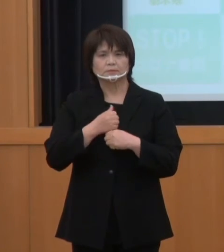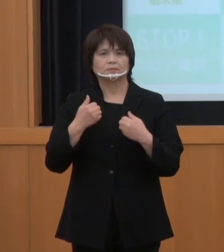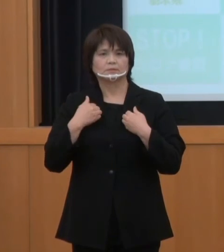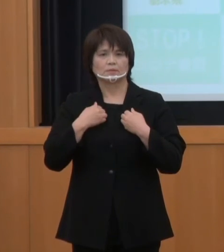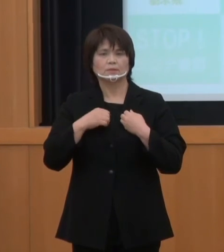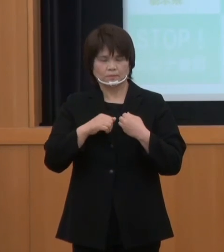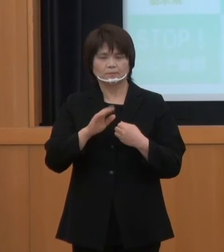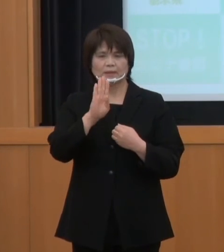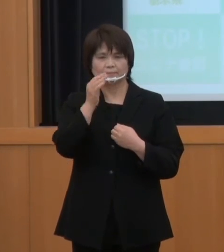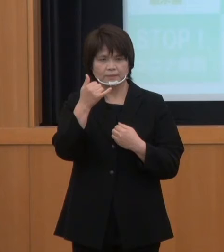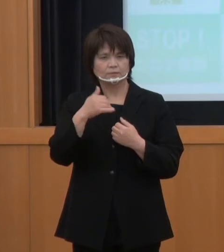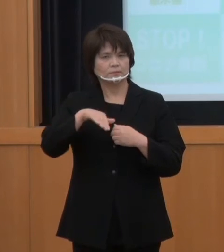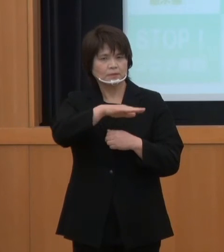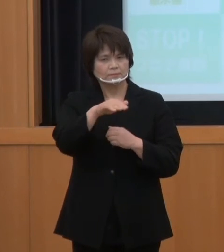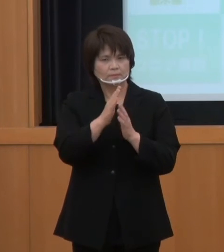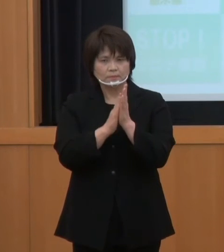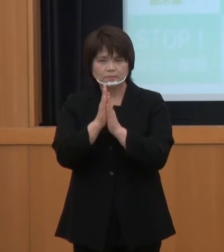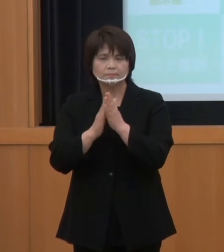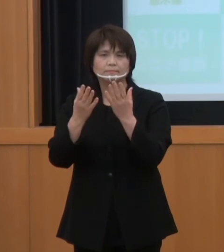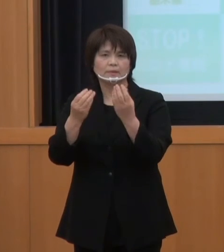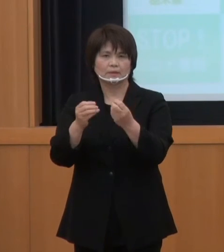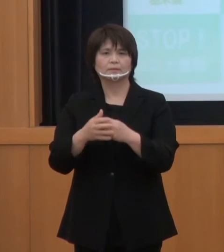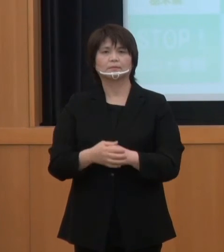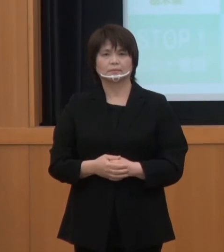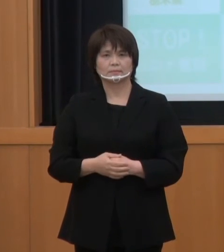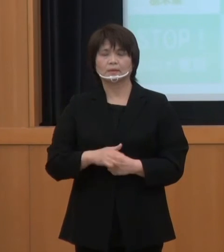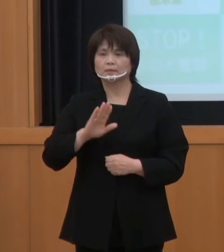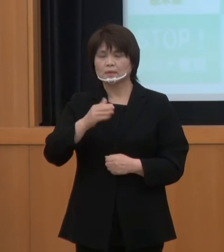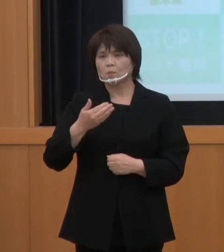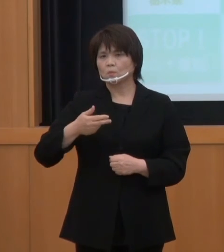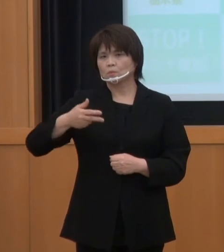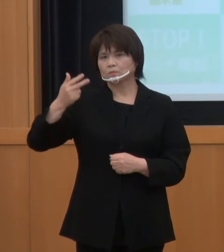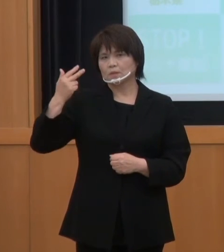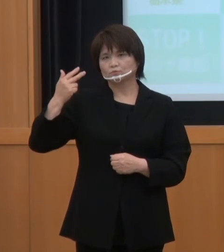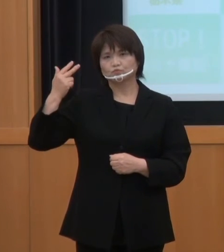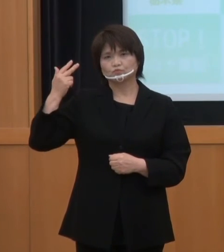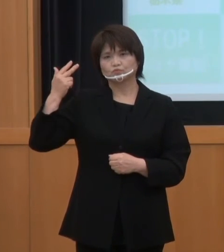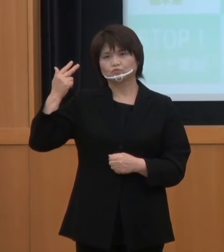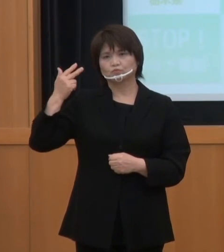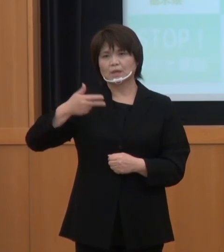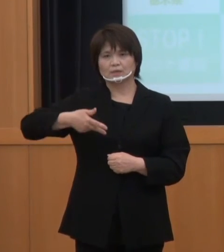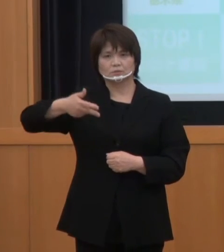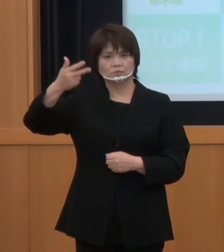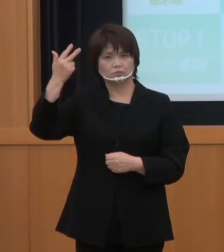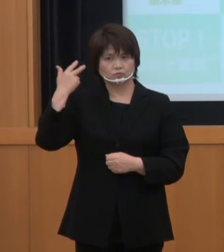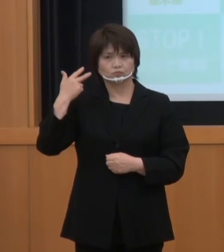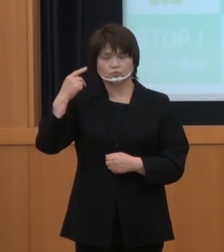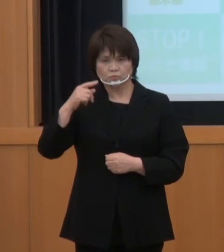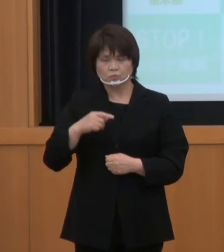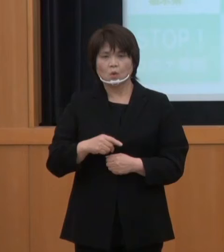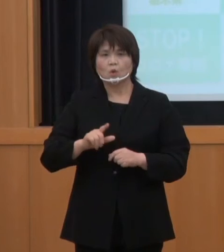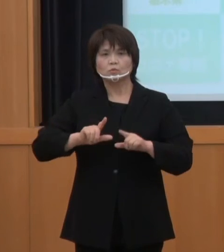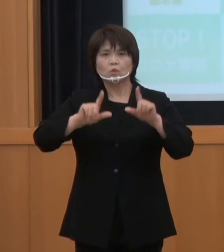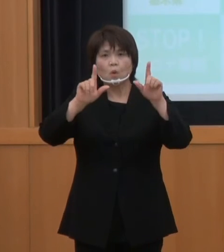ります。しかしながら、先週末の東京近郊における人の